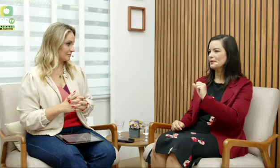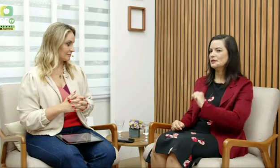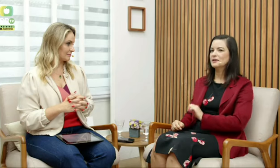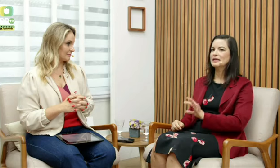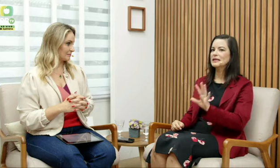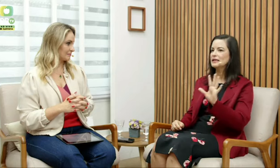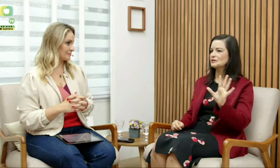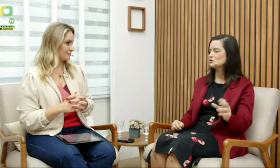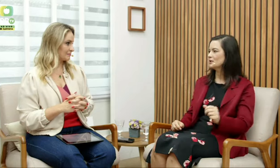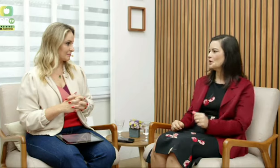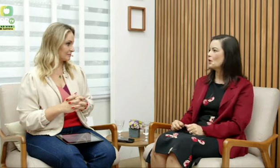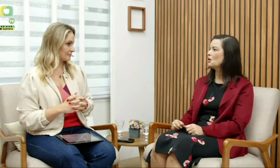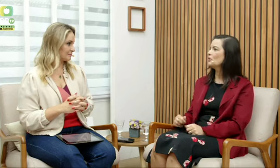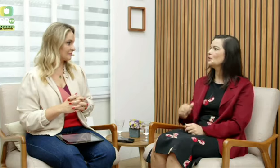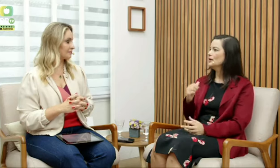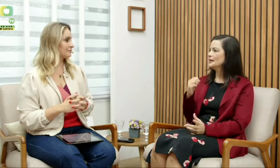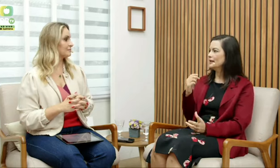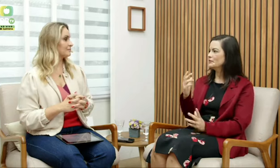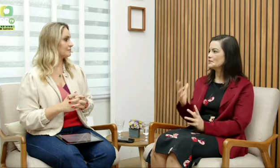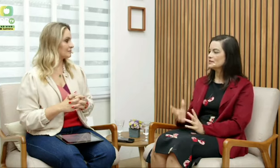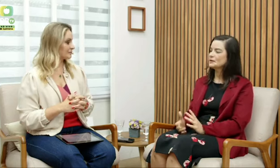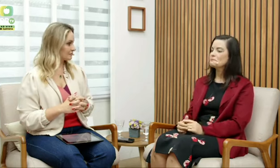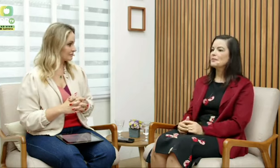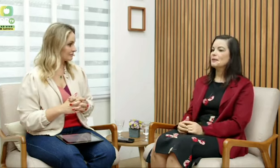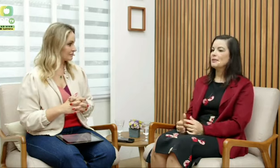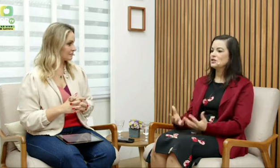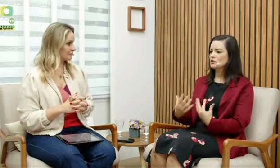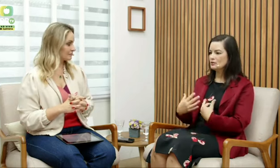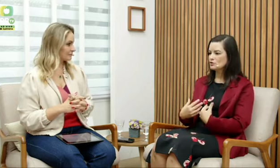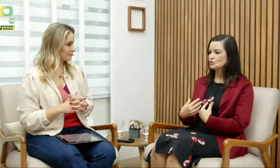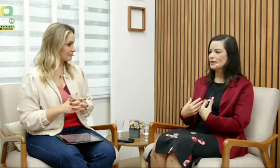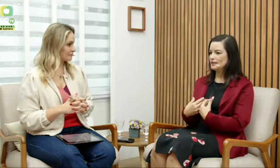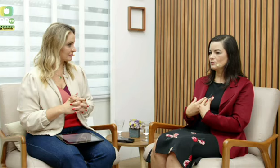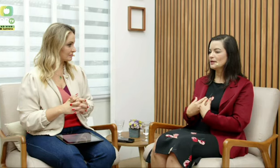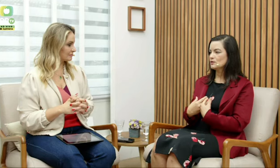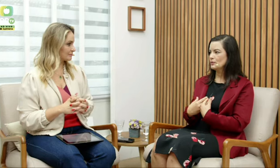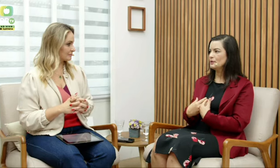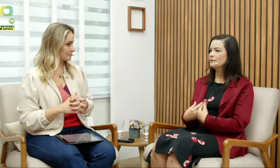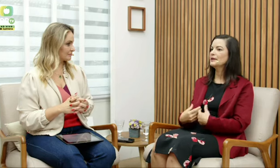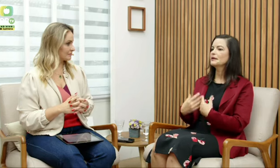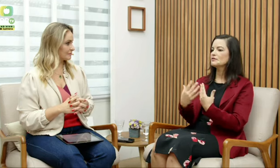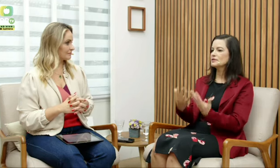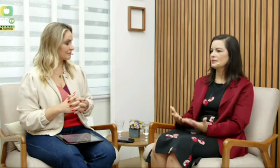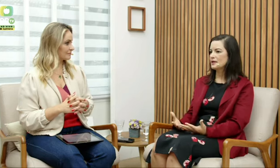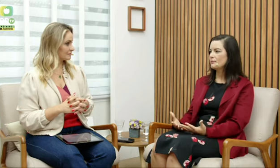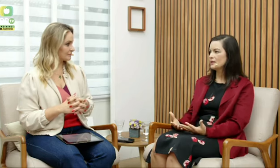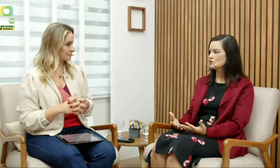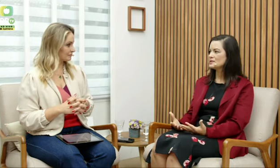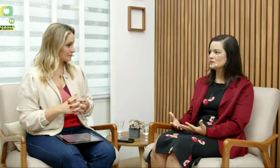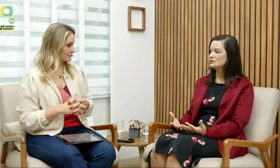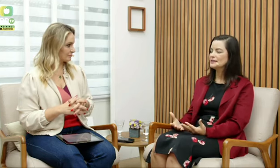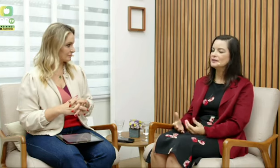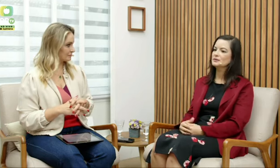ir aprender o inglês, um espanhol, né? Você, partindo da sua língua, que é a sua primeira, você aprende uma segunda